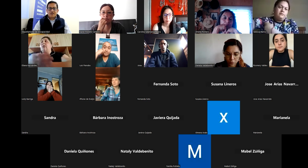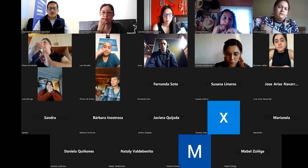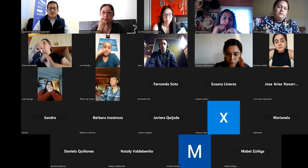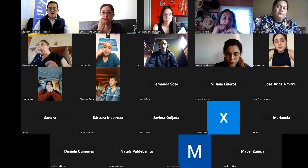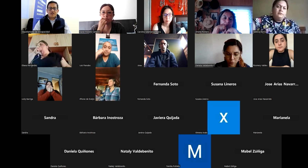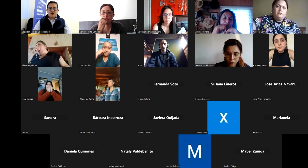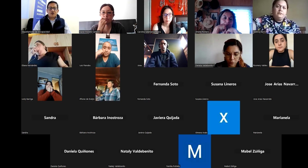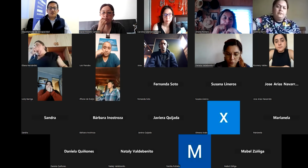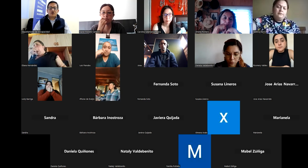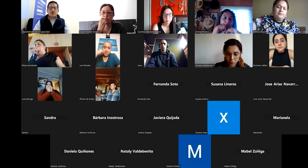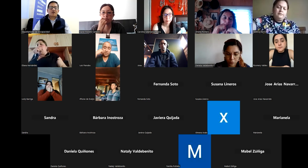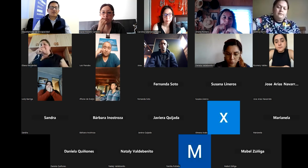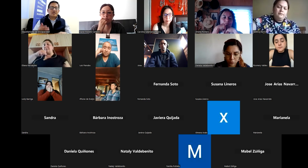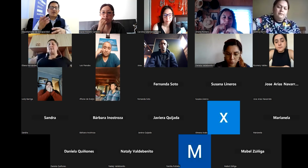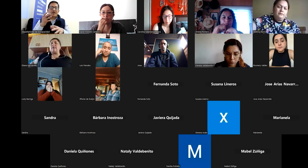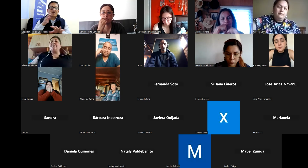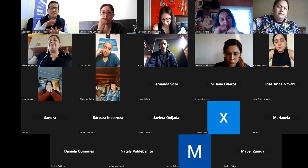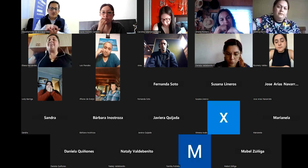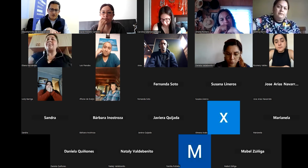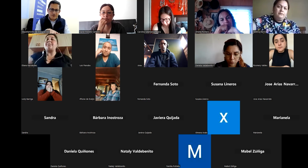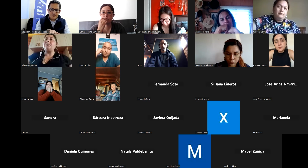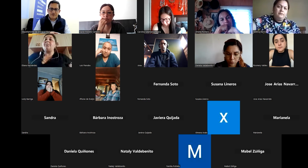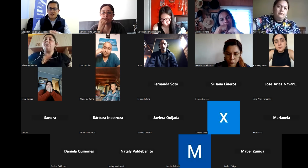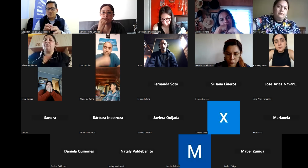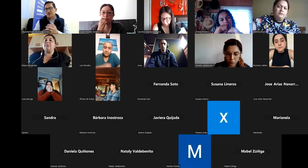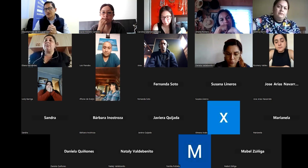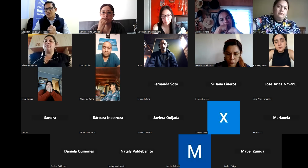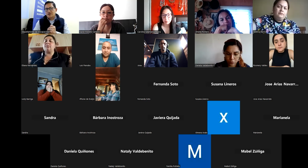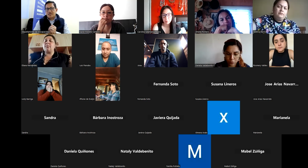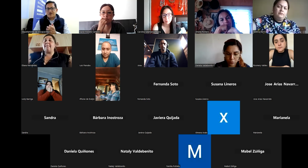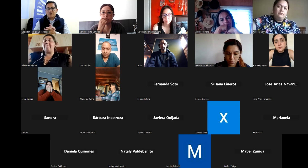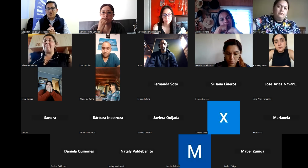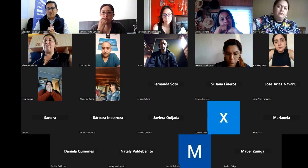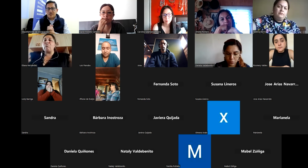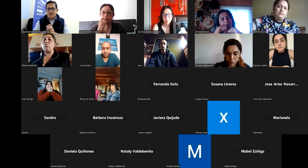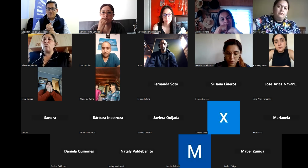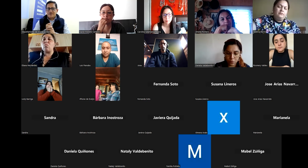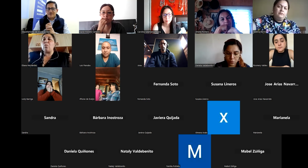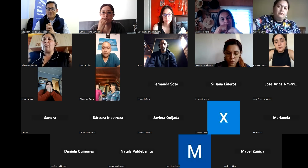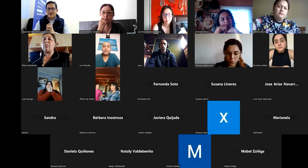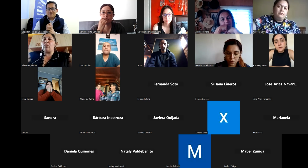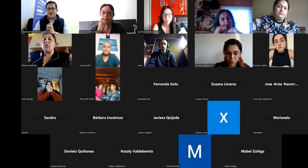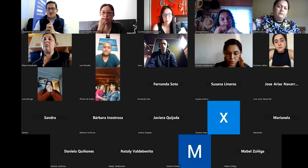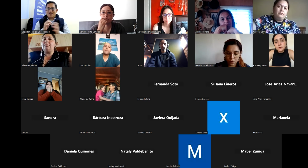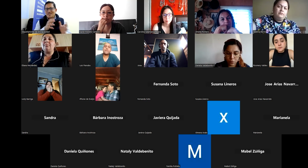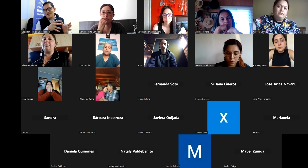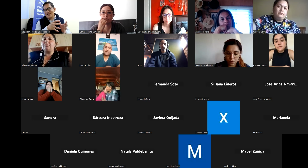entonces estos niños están con un sistema de integración ¿cierto? a través del programa PIG pero no es que sea una